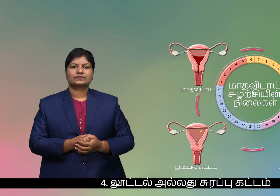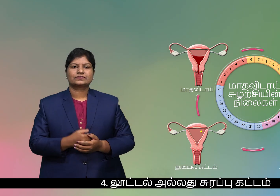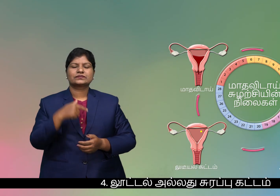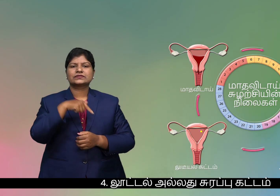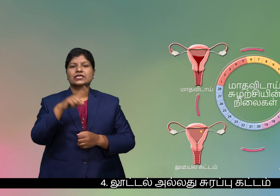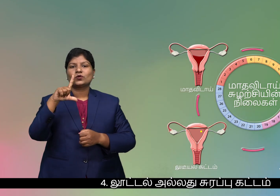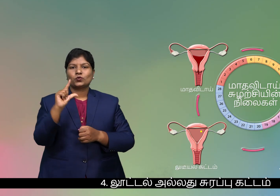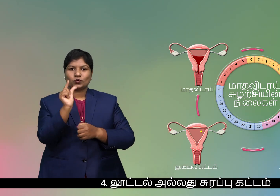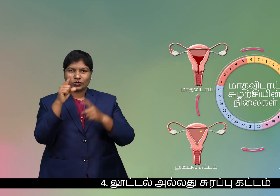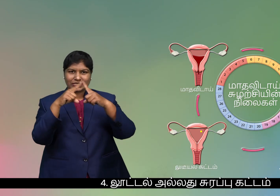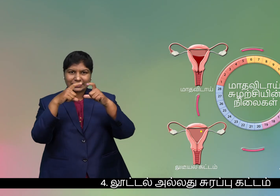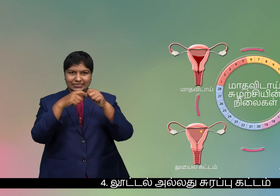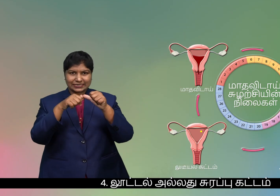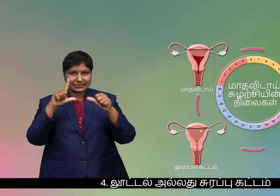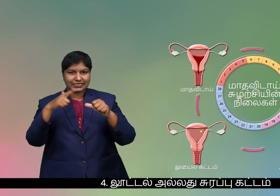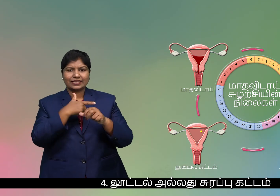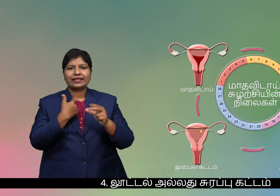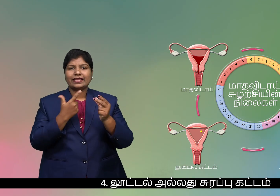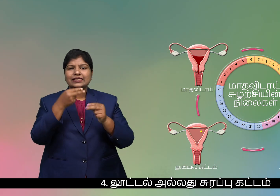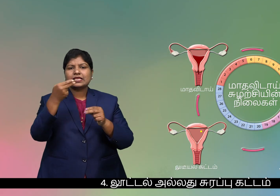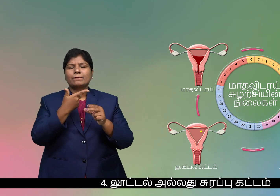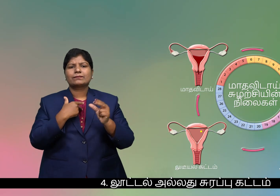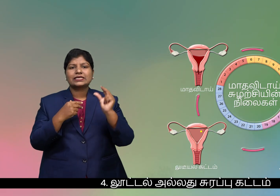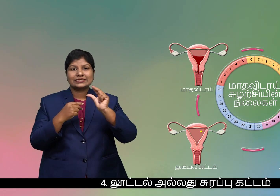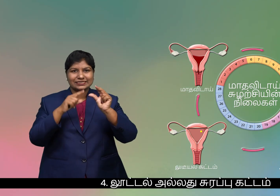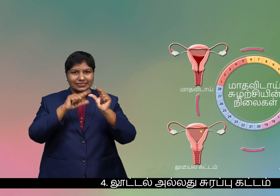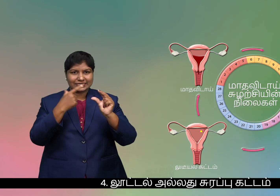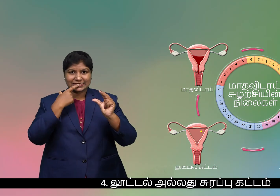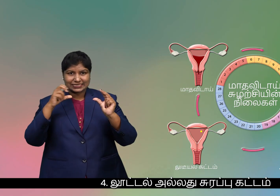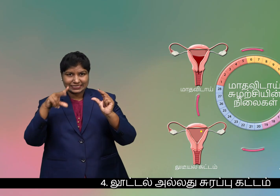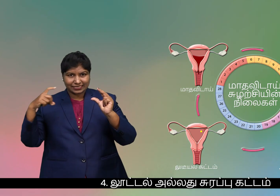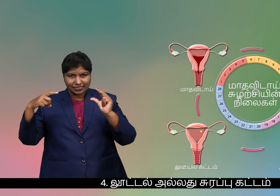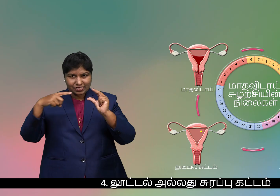4. லூட்டல் அல்லது சுரப்பு கட்டம்.